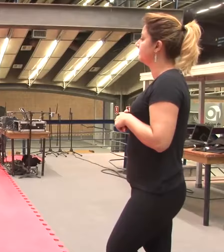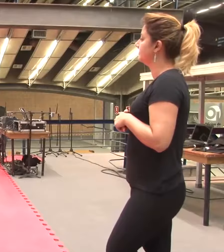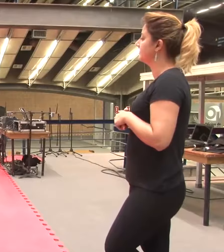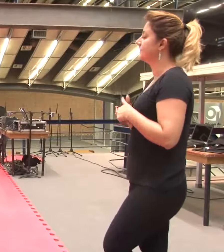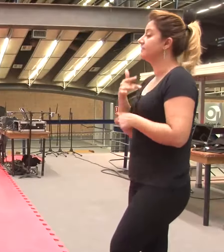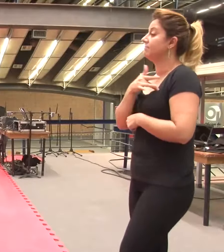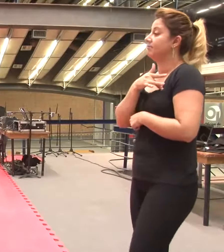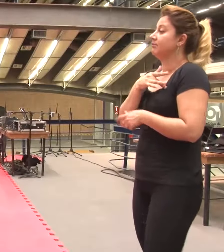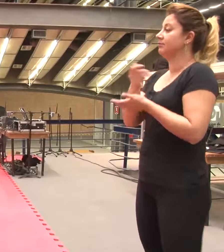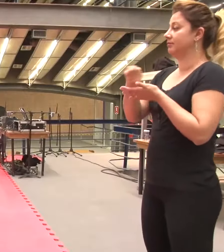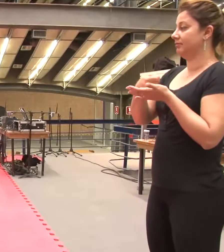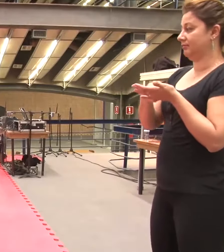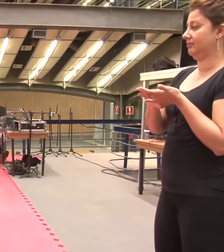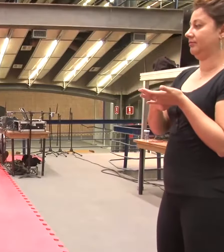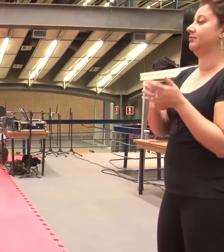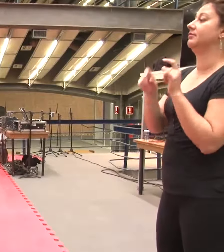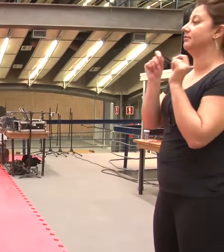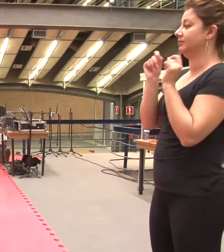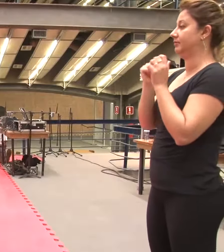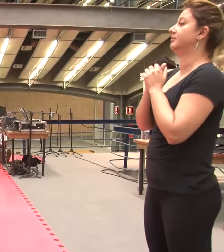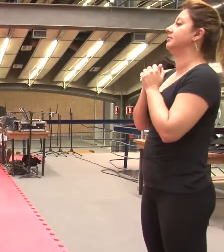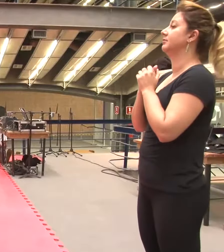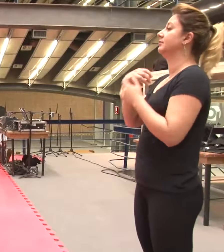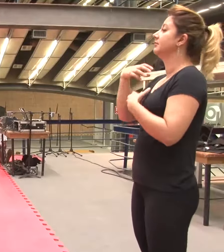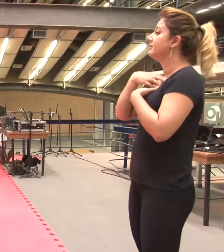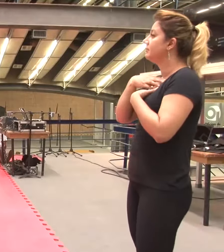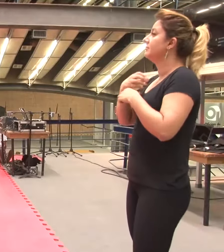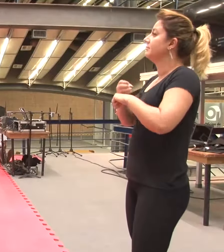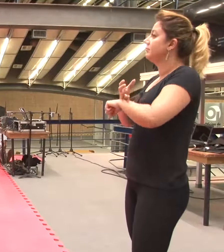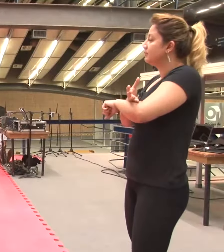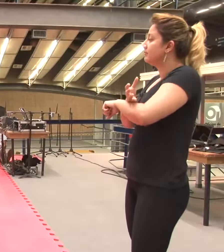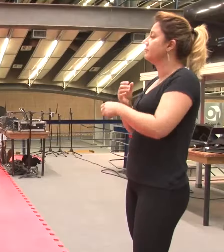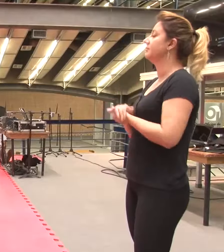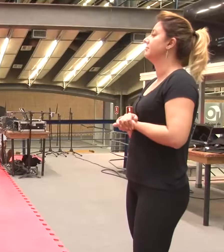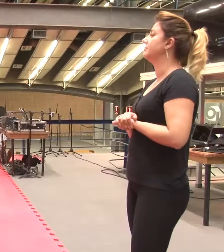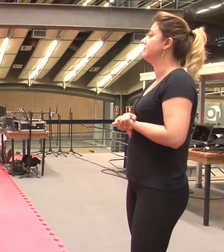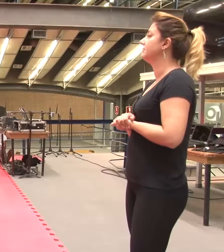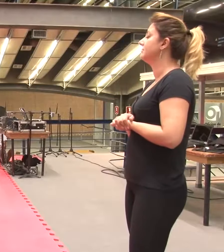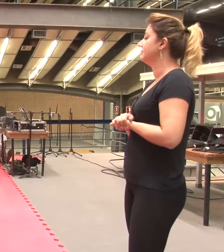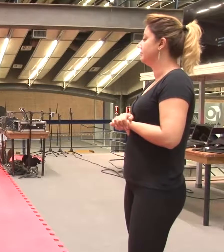Romântico com relação a essas sensações